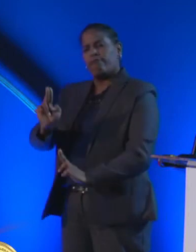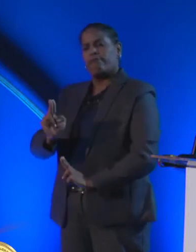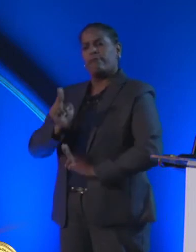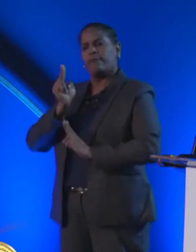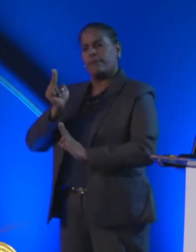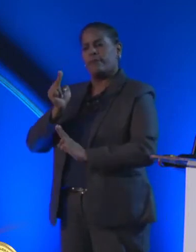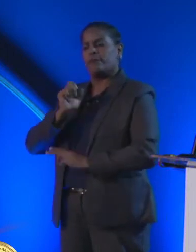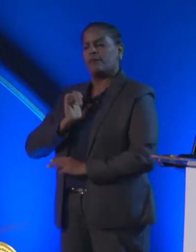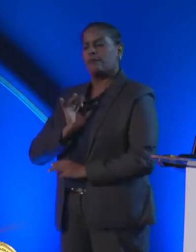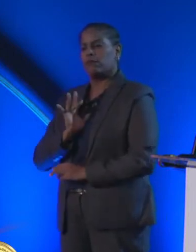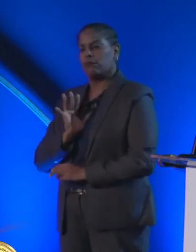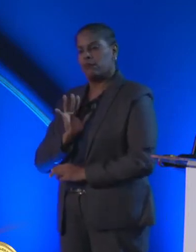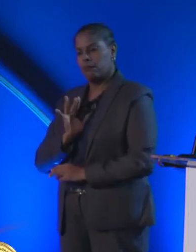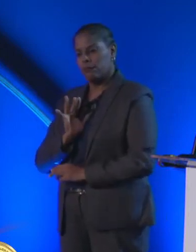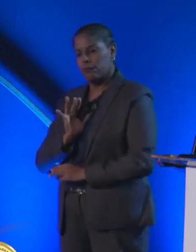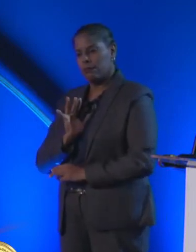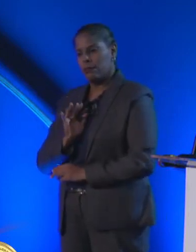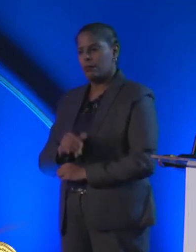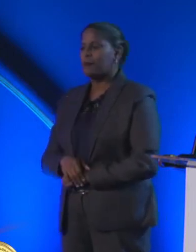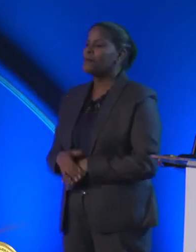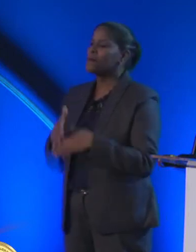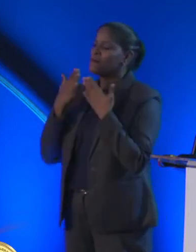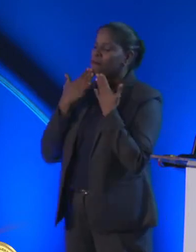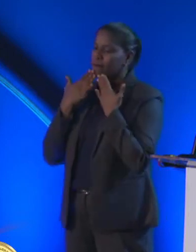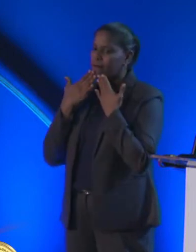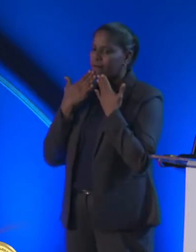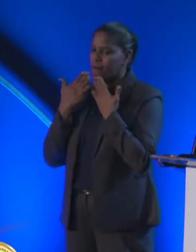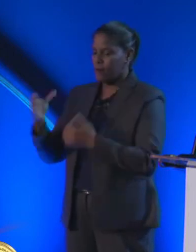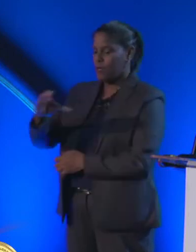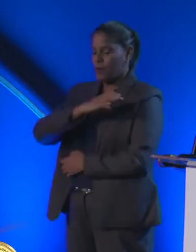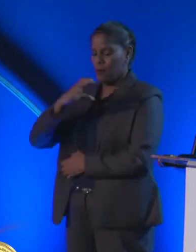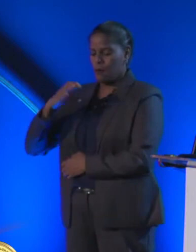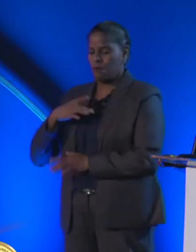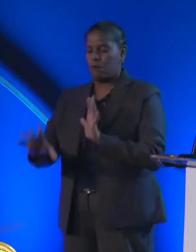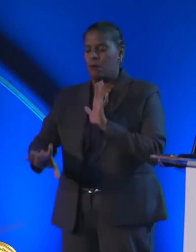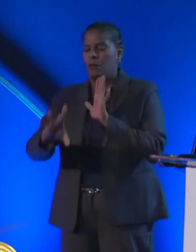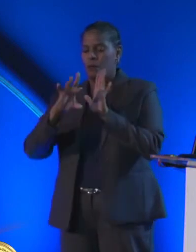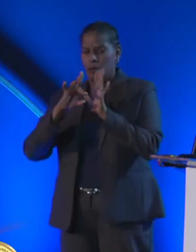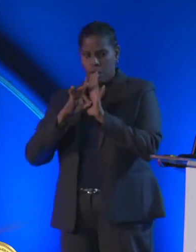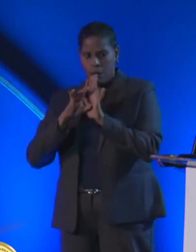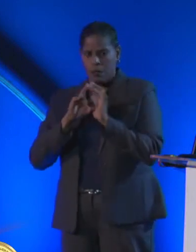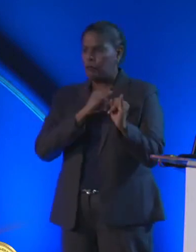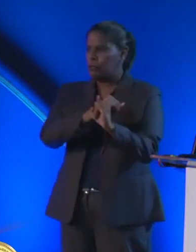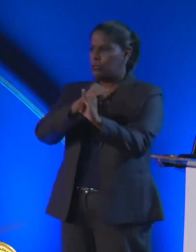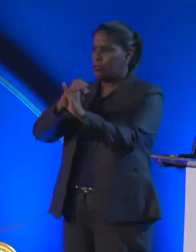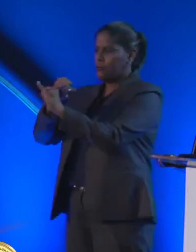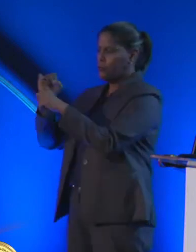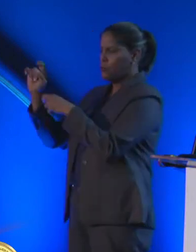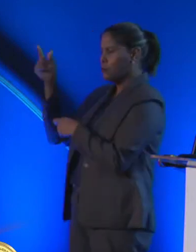el bienestar Agradezco al comité de selección de las instituciones de